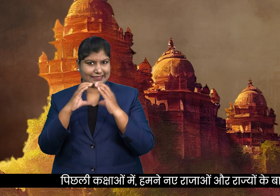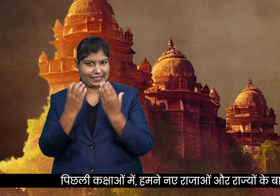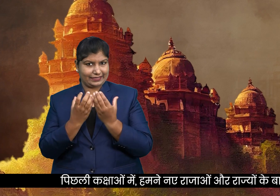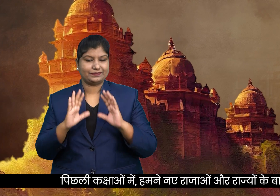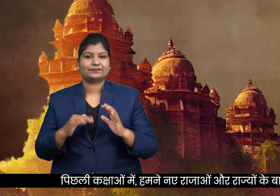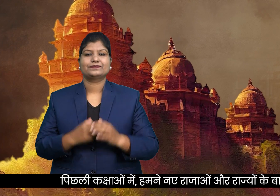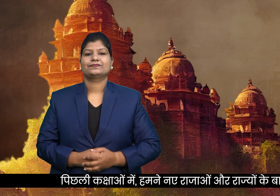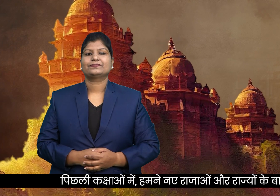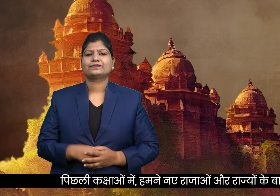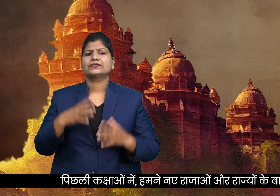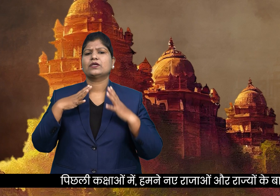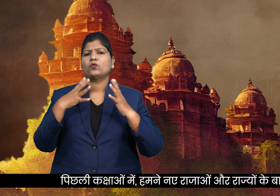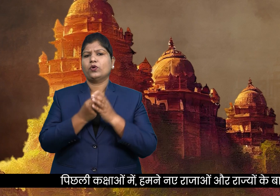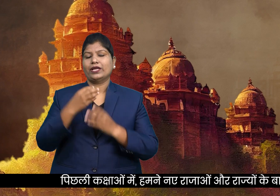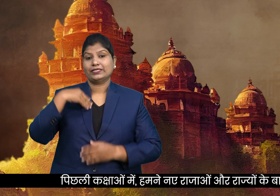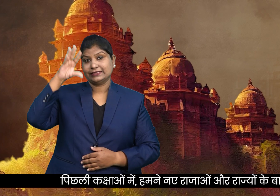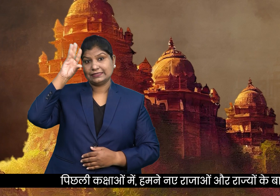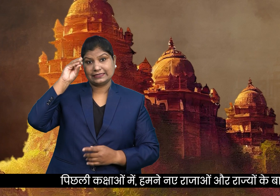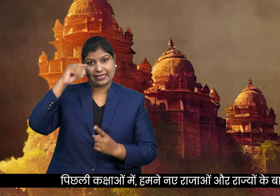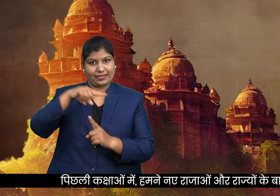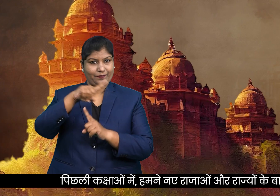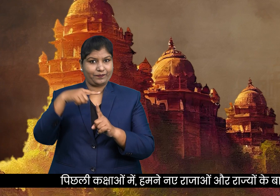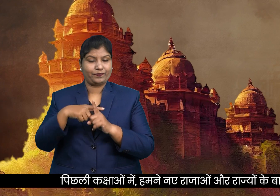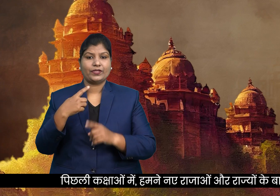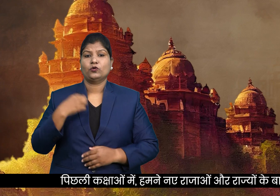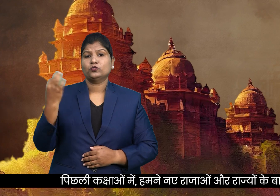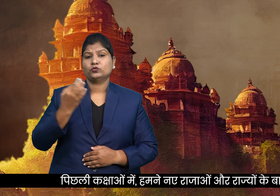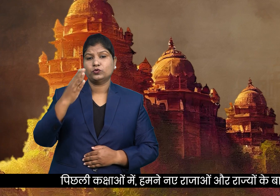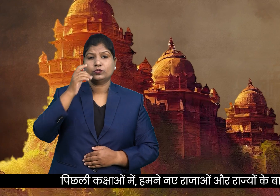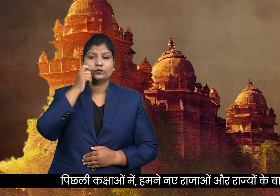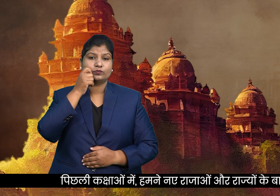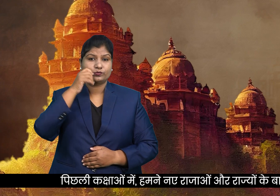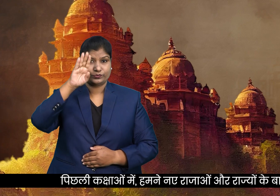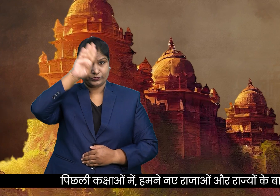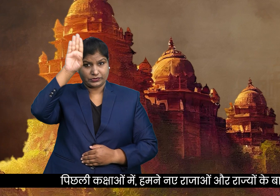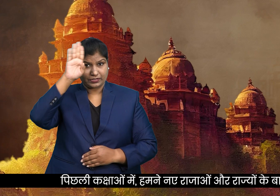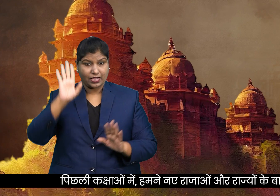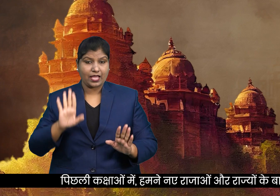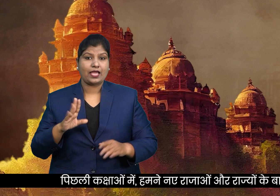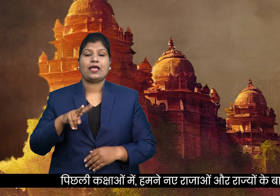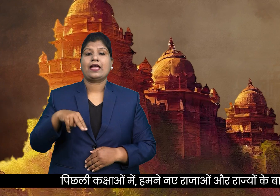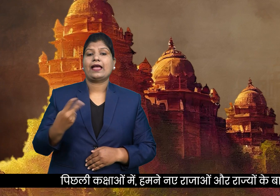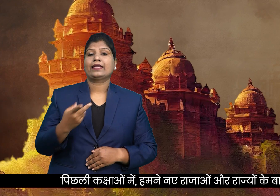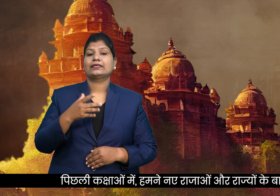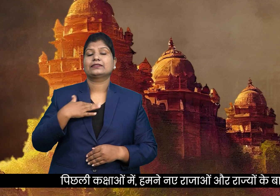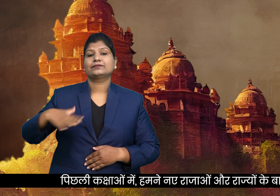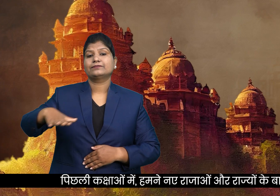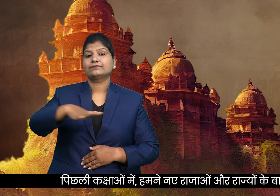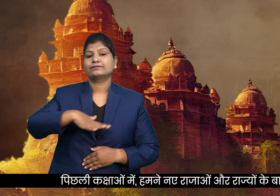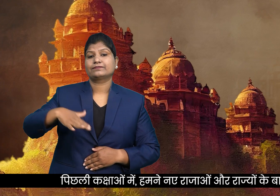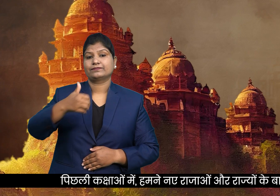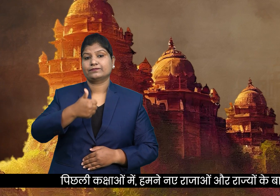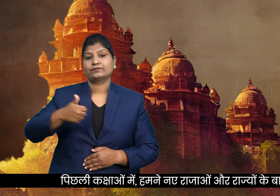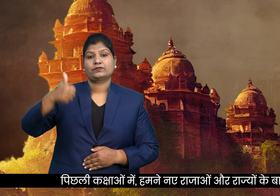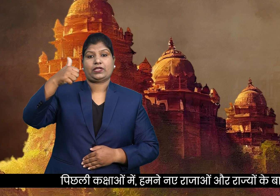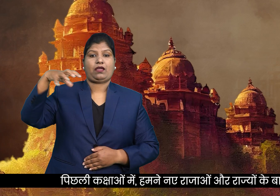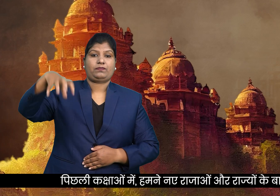में हमने नए राजाओं और राज्यों के बारे में सीखा था।